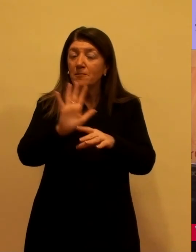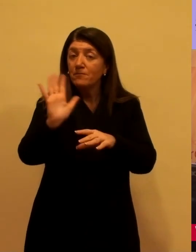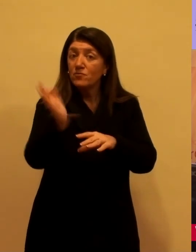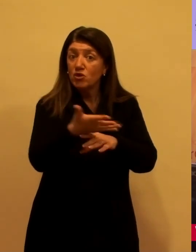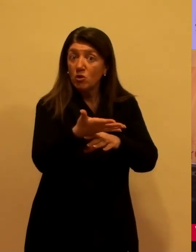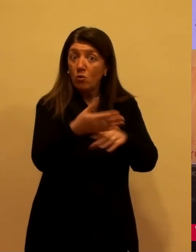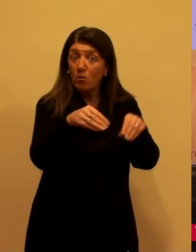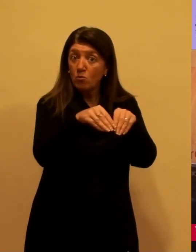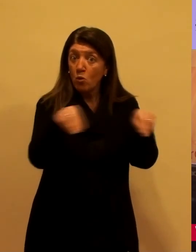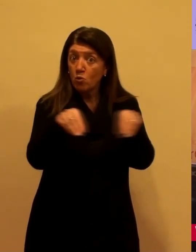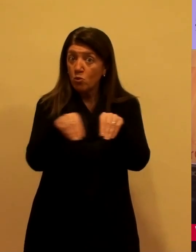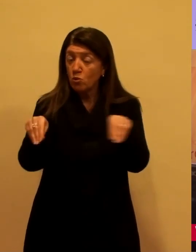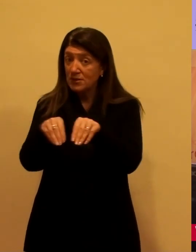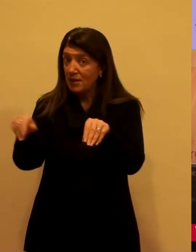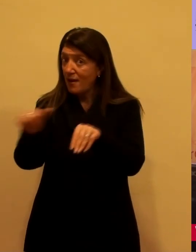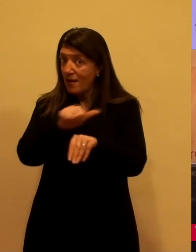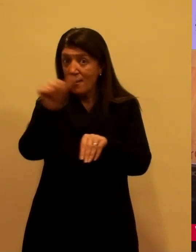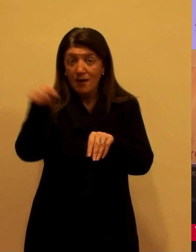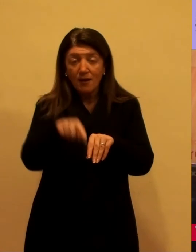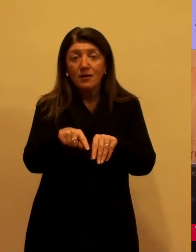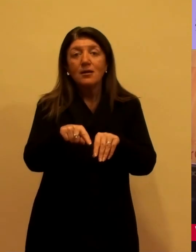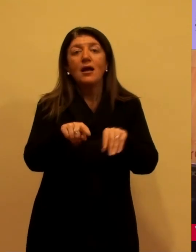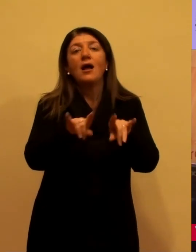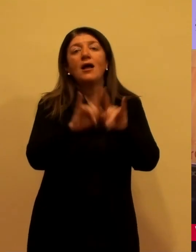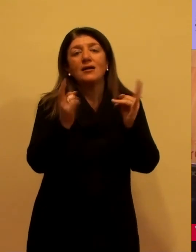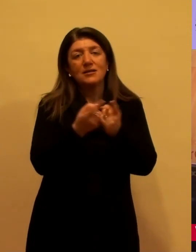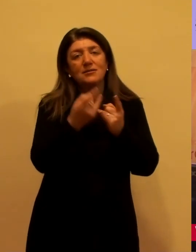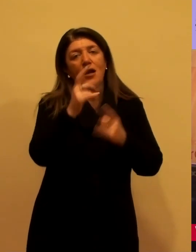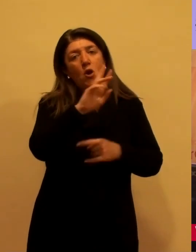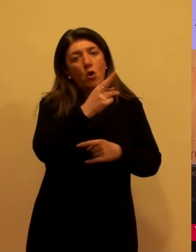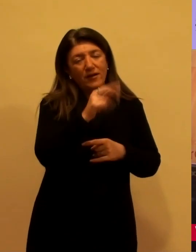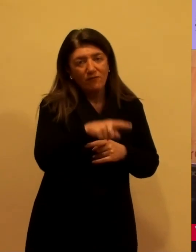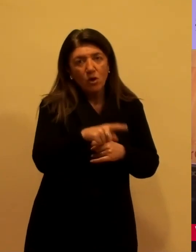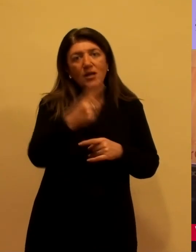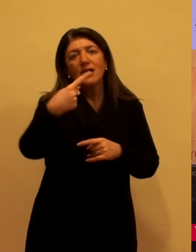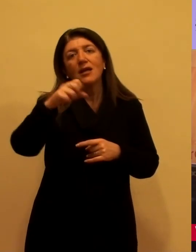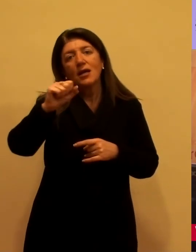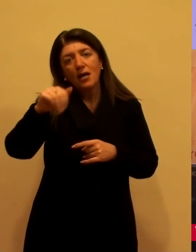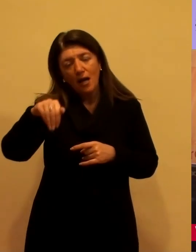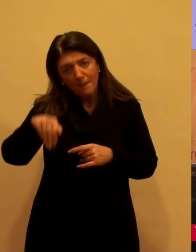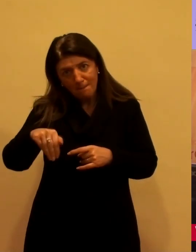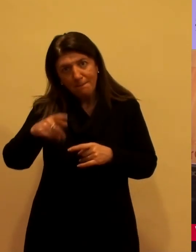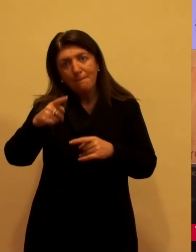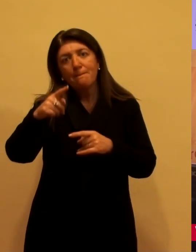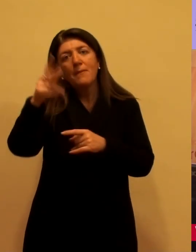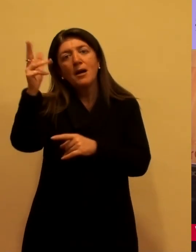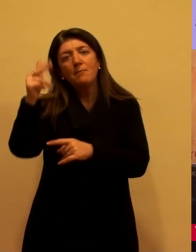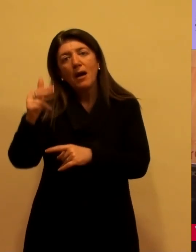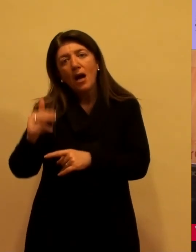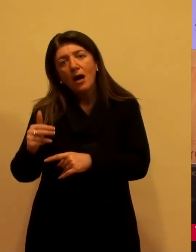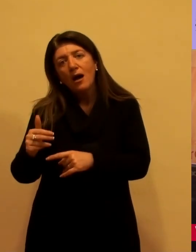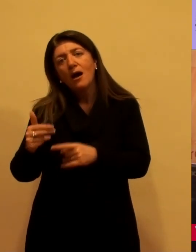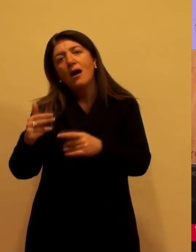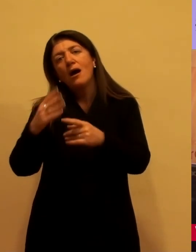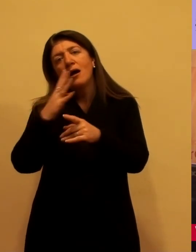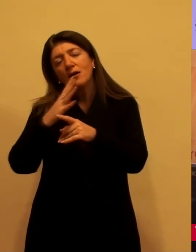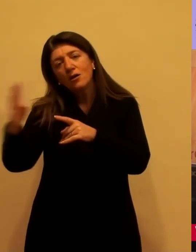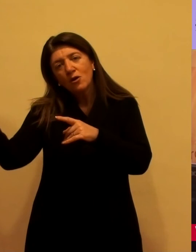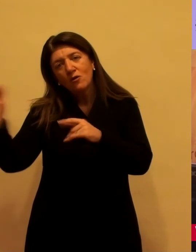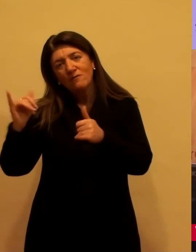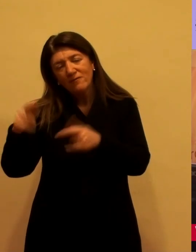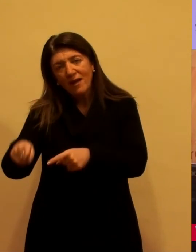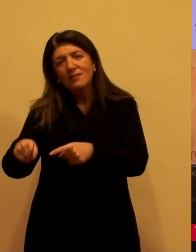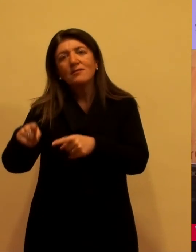musei principalmente, che sono Castello di Rivoli, la GAM, Parco Arte Vivente, la Fondazione